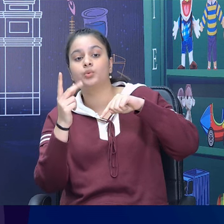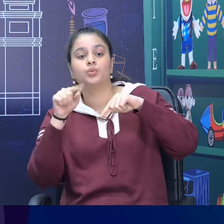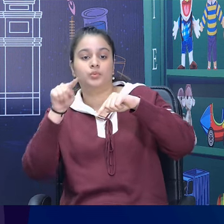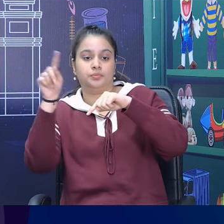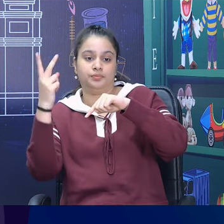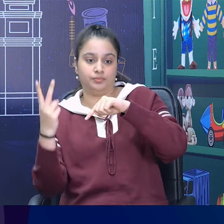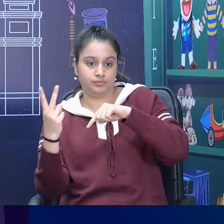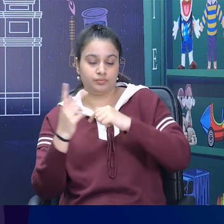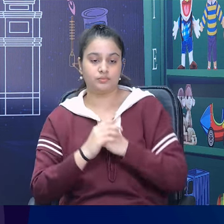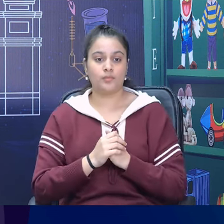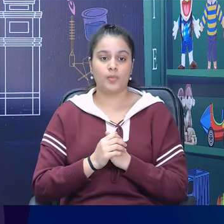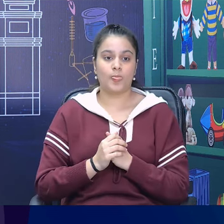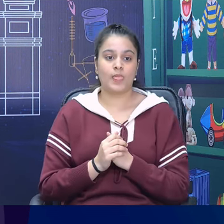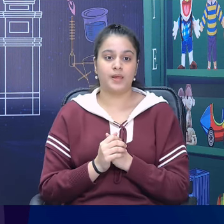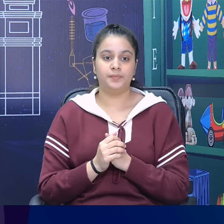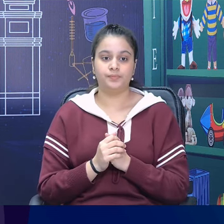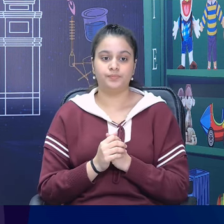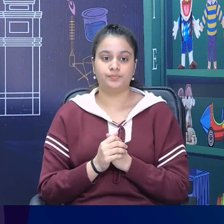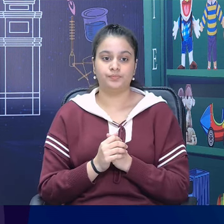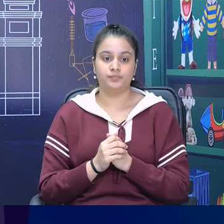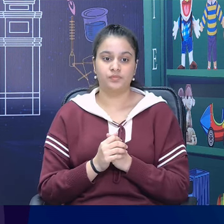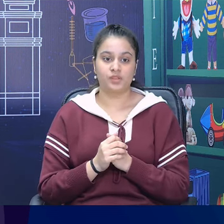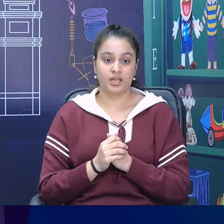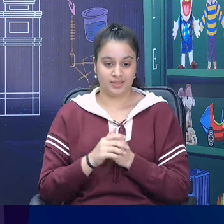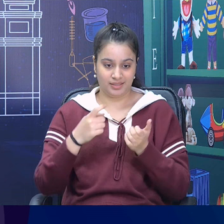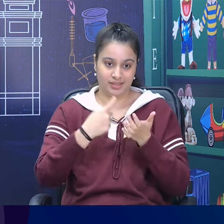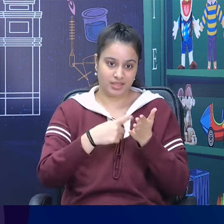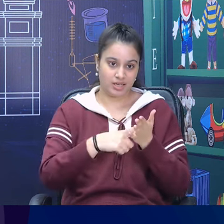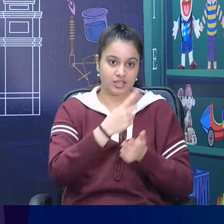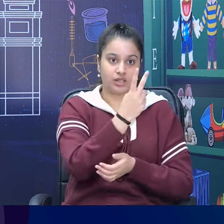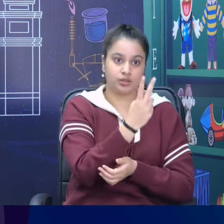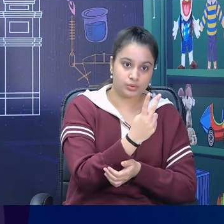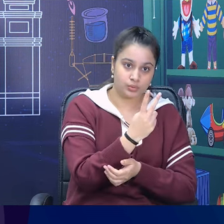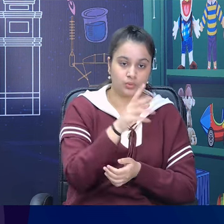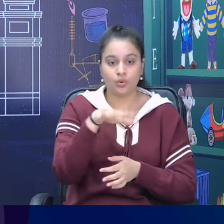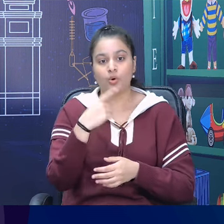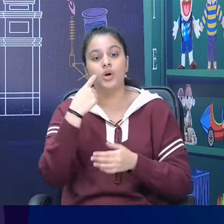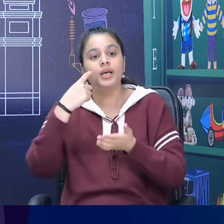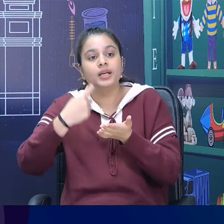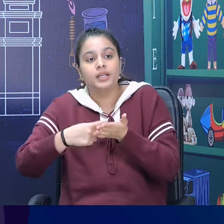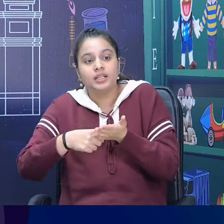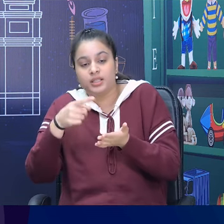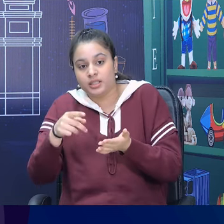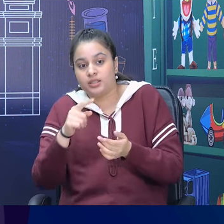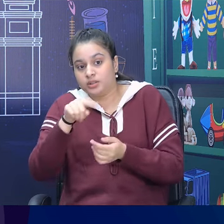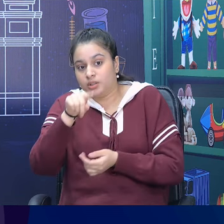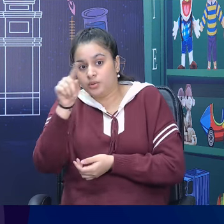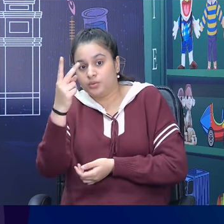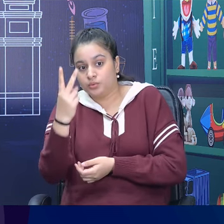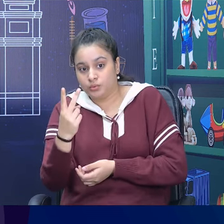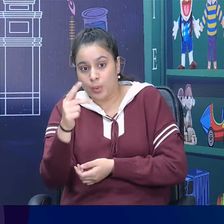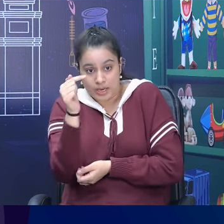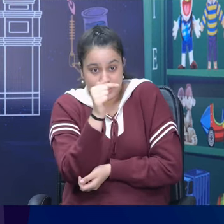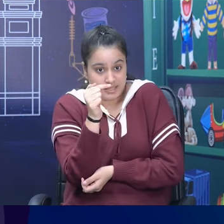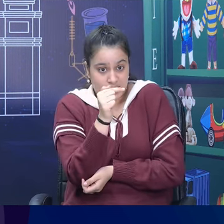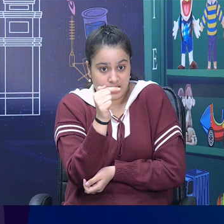इरेशनल नंबर का तो रेशनल नंबर हम लेते हैं 2 और इरेशनल नंबर लेते हैं √2 तब हम 2 में से √2 को जब माइनस करते हैं तो जो